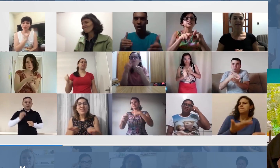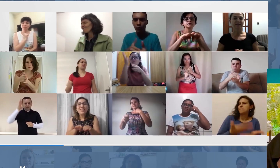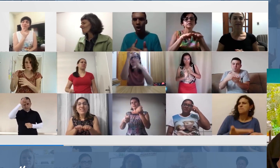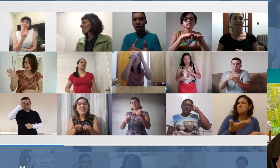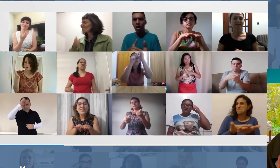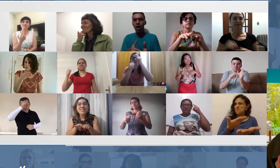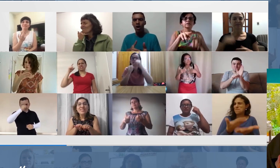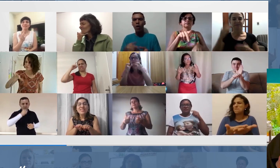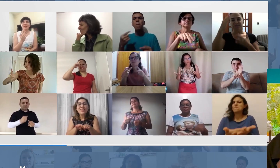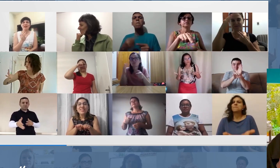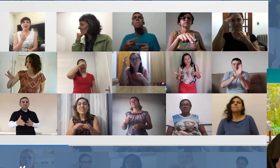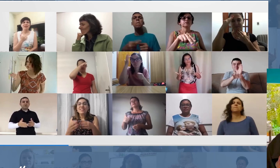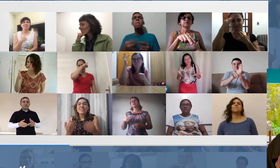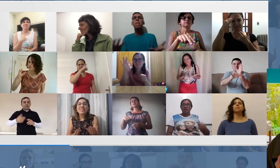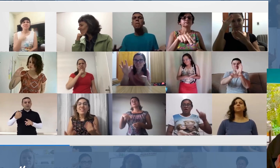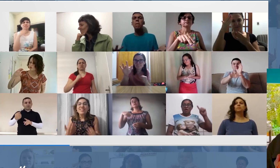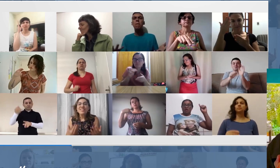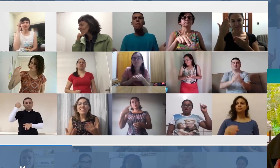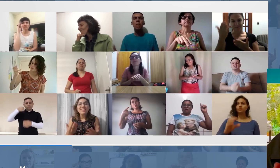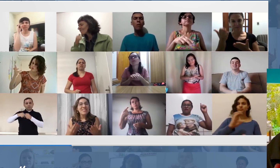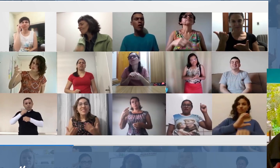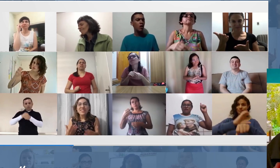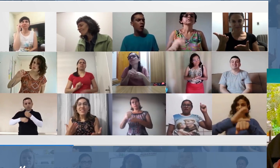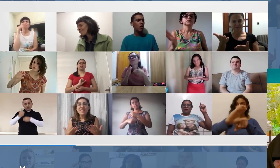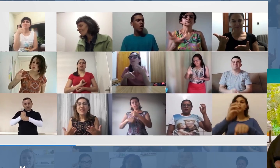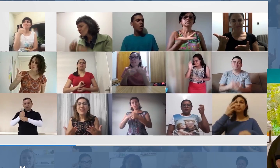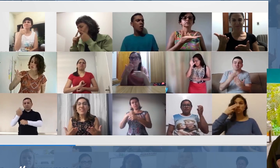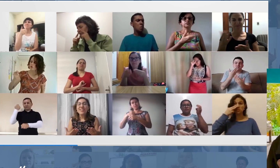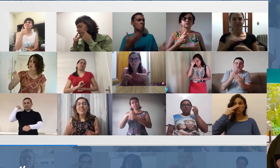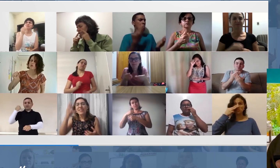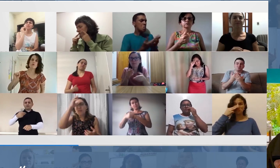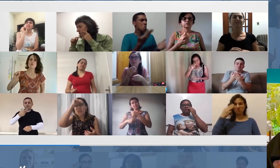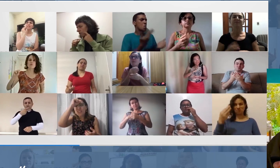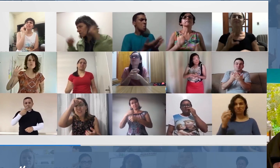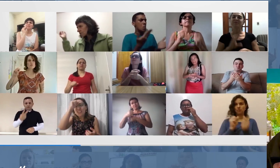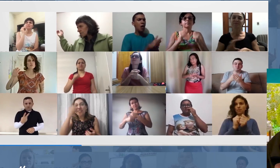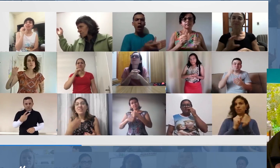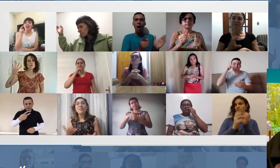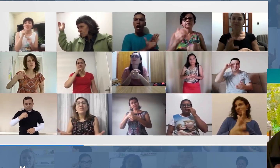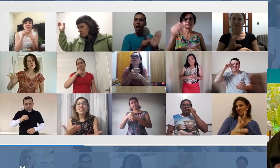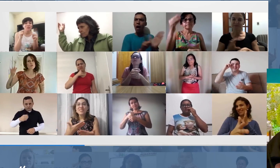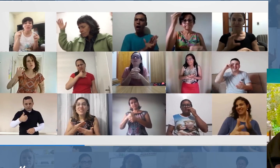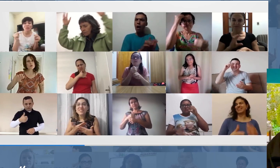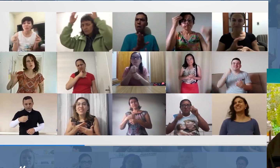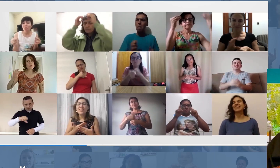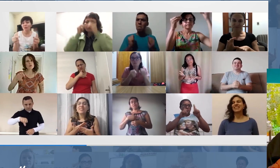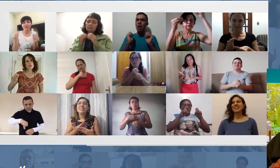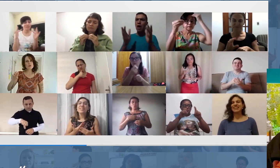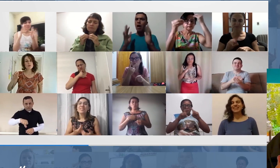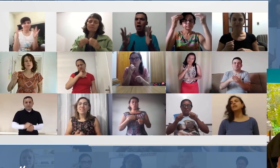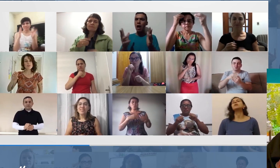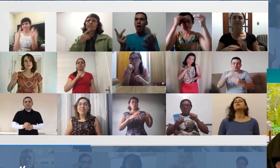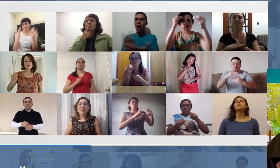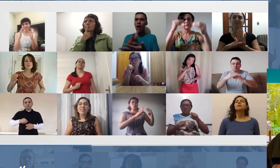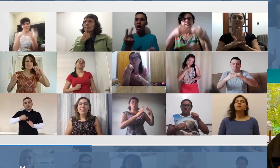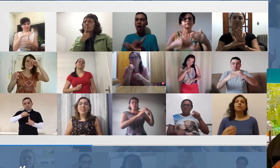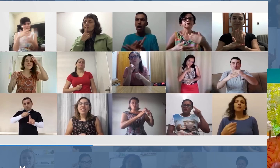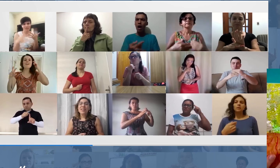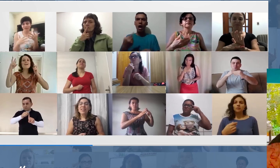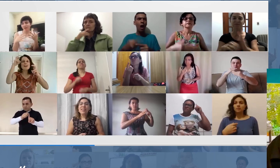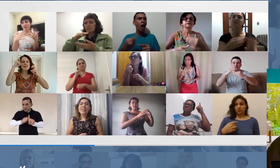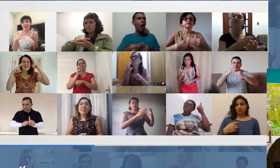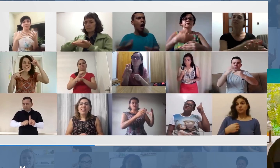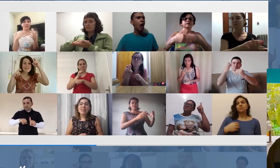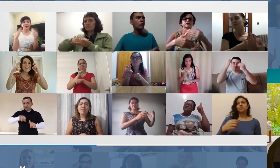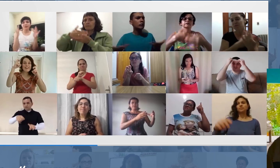tempo, cheio de coisa para poder fazer, cheio de consulta médica que ela ia, ela conseguiu, E se a gente conseguisse ajudar mais pessoas? E